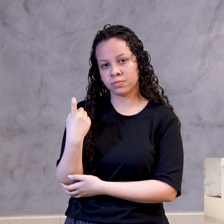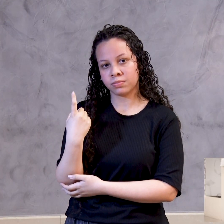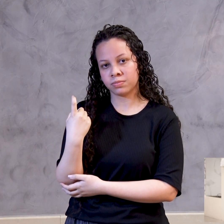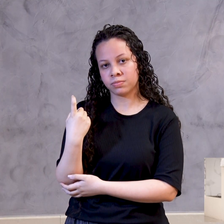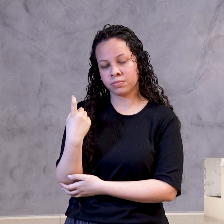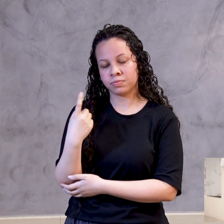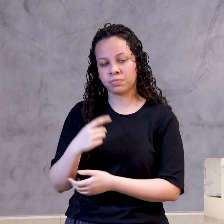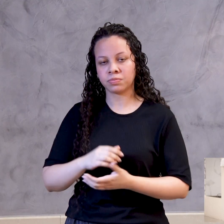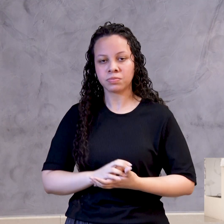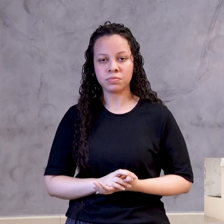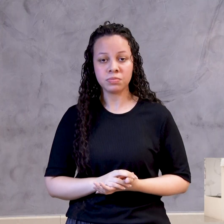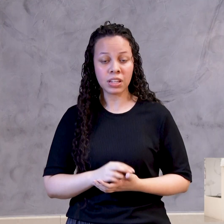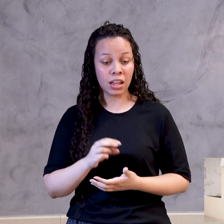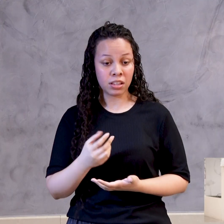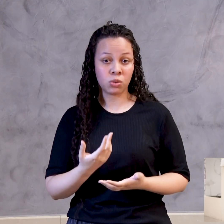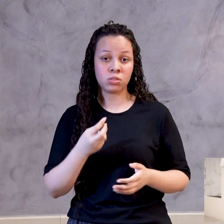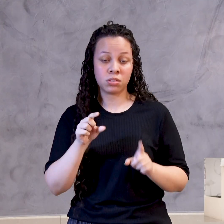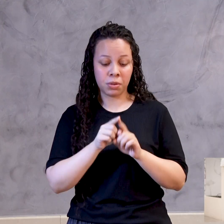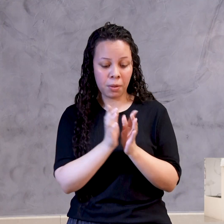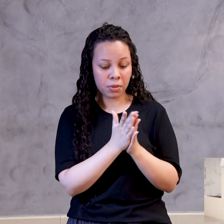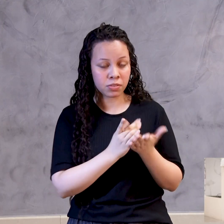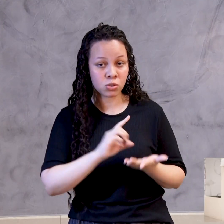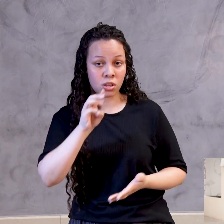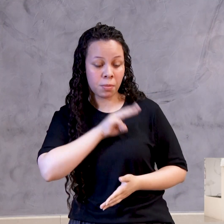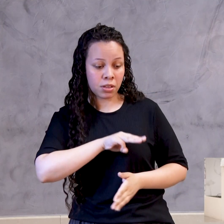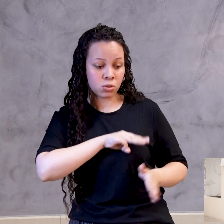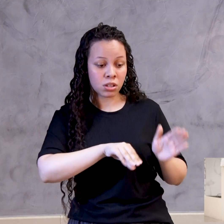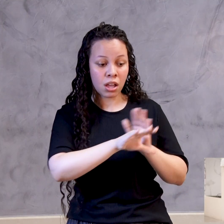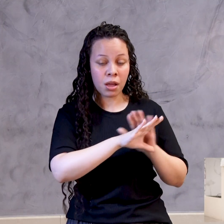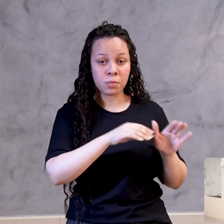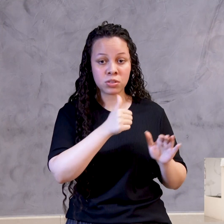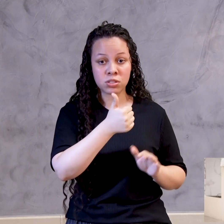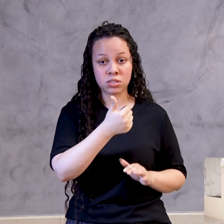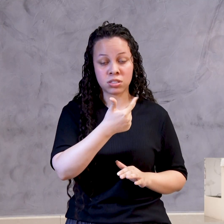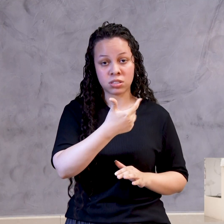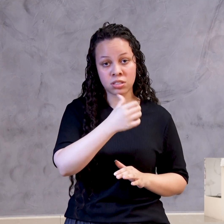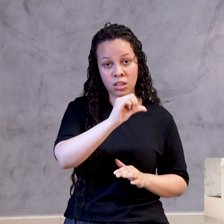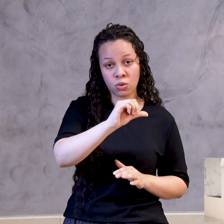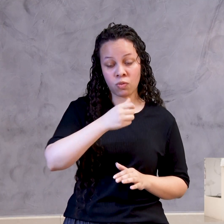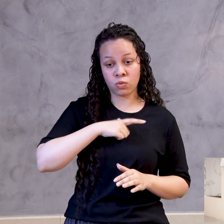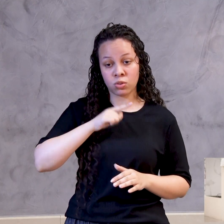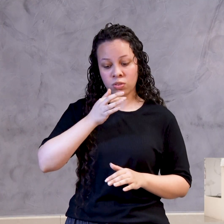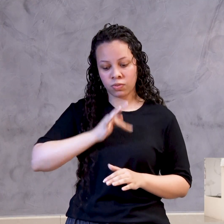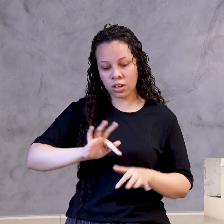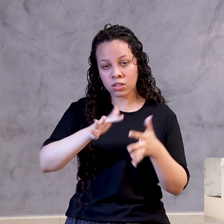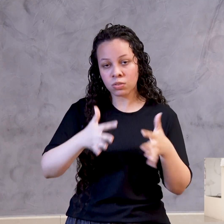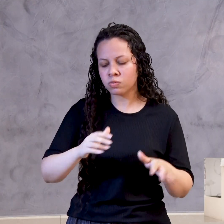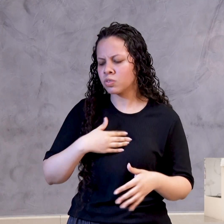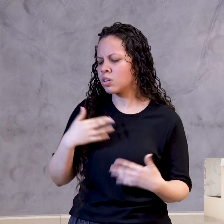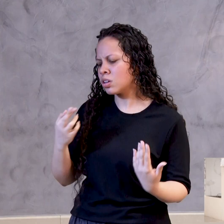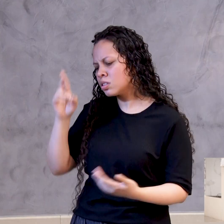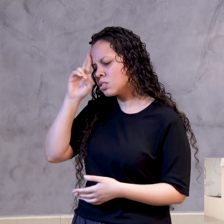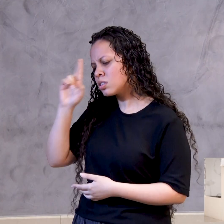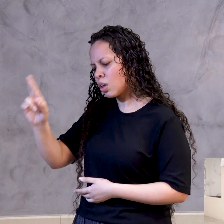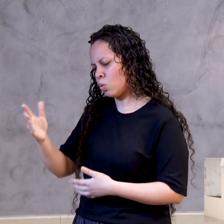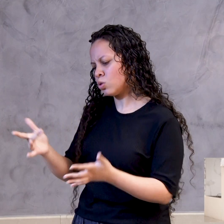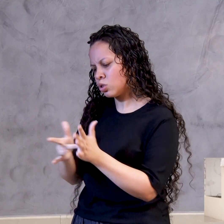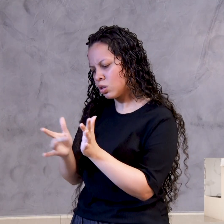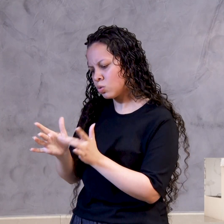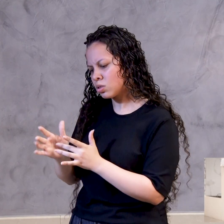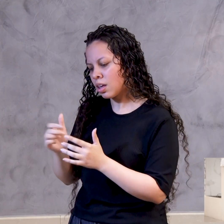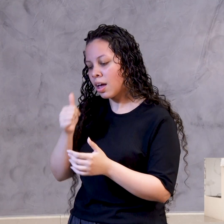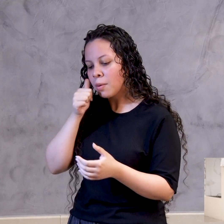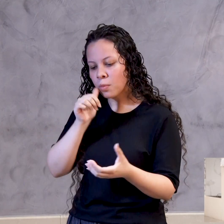Lá em Mateus, capítulo 19, os fariseus vieram tentar Jesus e disseram: Senhor, é lícito repudiar a mulher por qualquer coisa? Ele